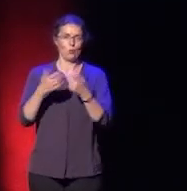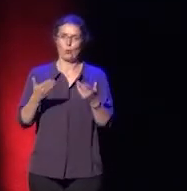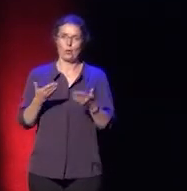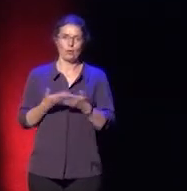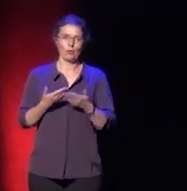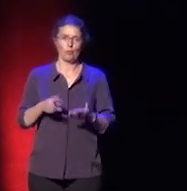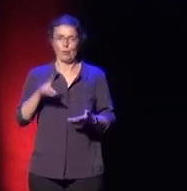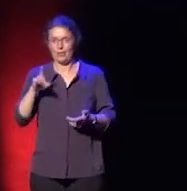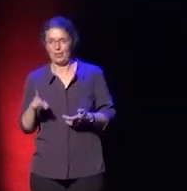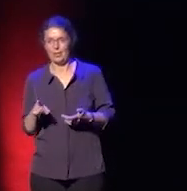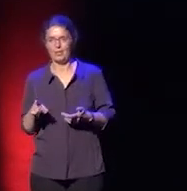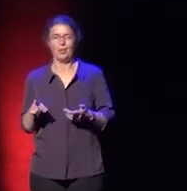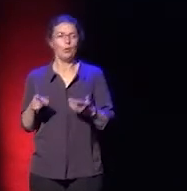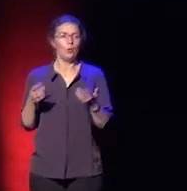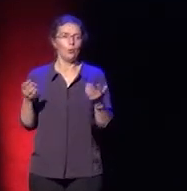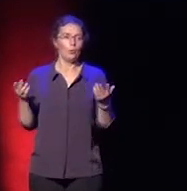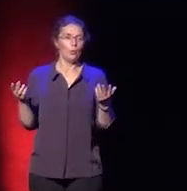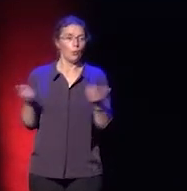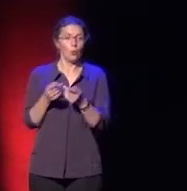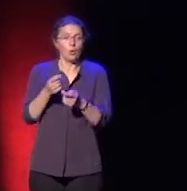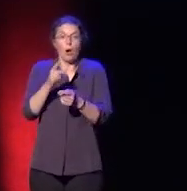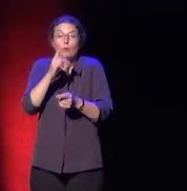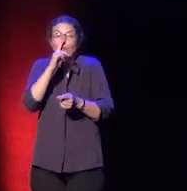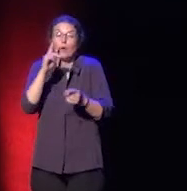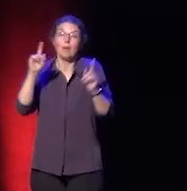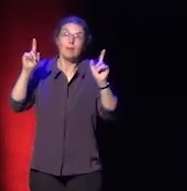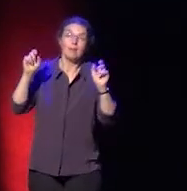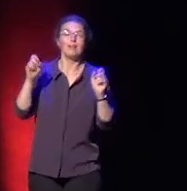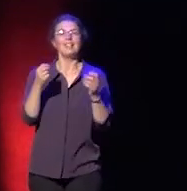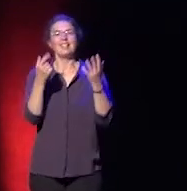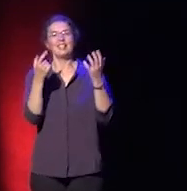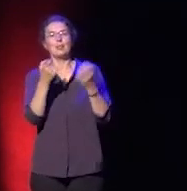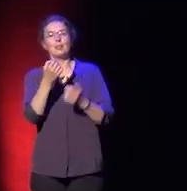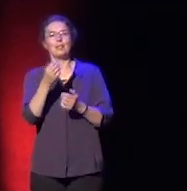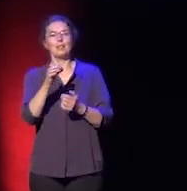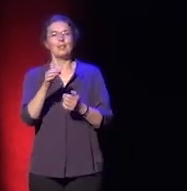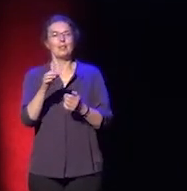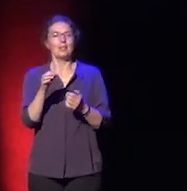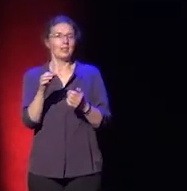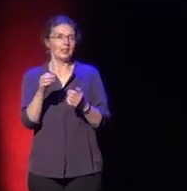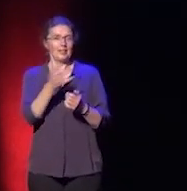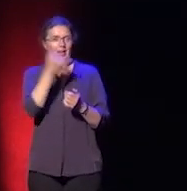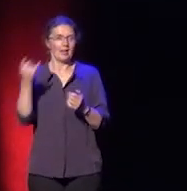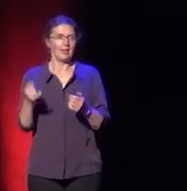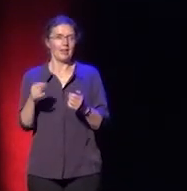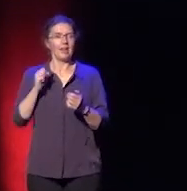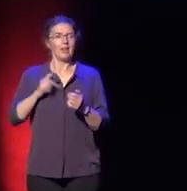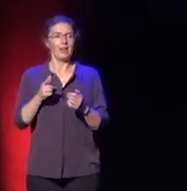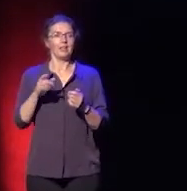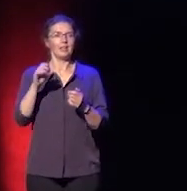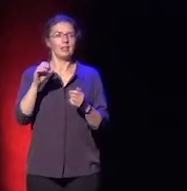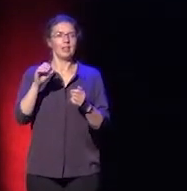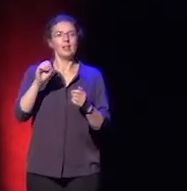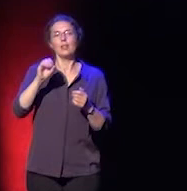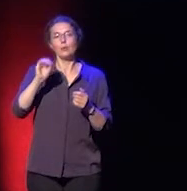oder auch im Zweifel nur zu 70 Jahren Reichsbund SoVD, denn es gab ja die Wiedergründung, wie wir